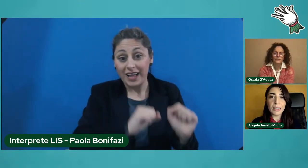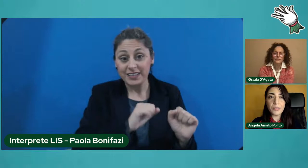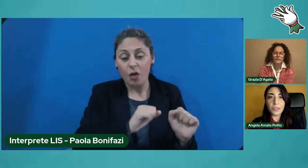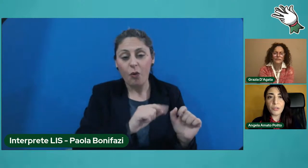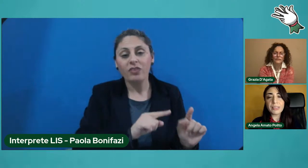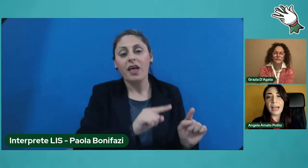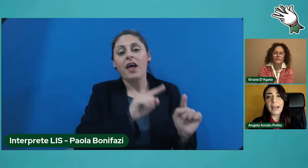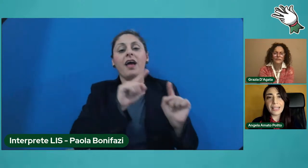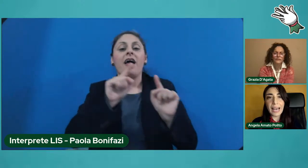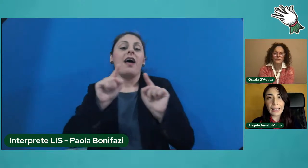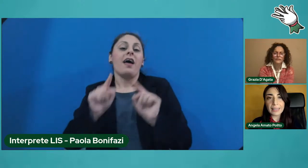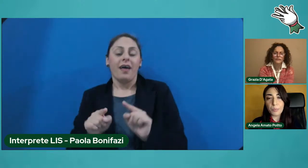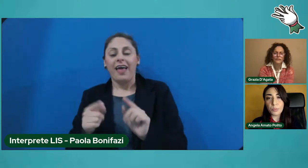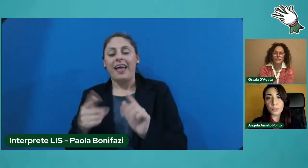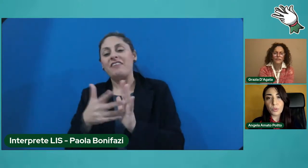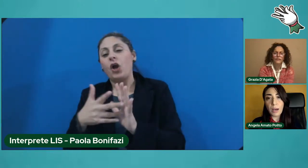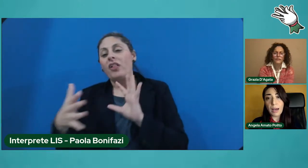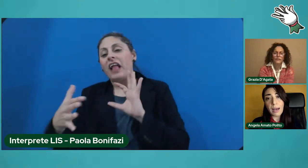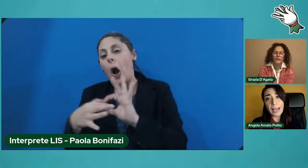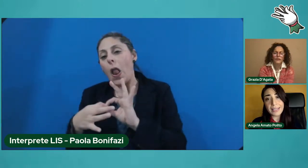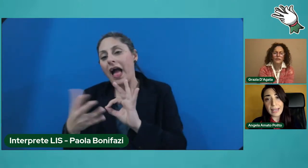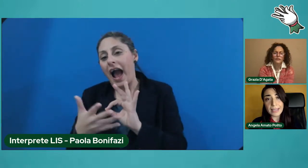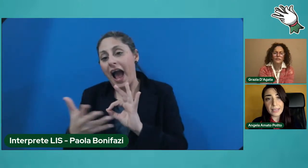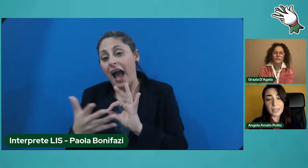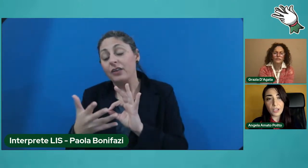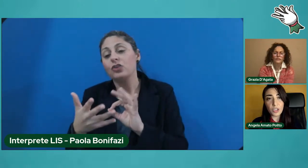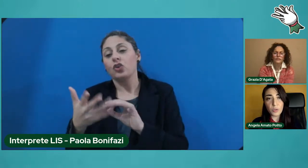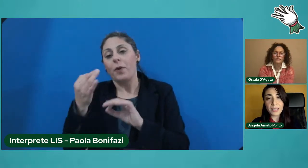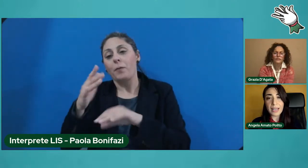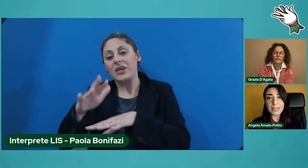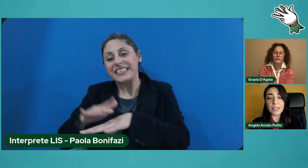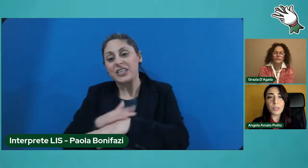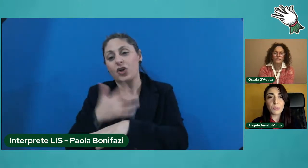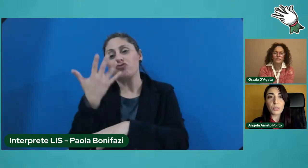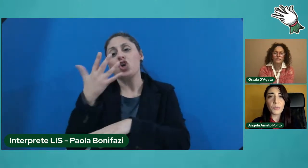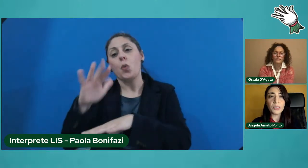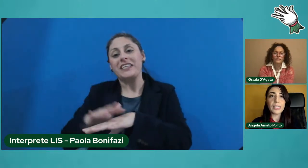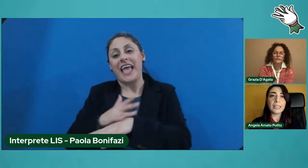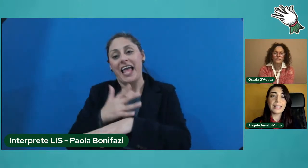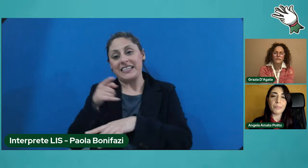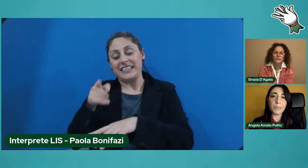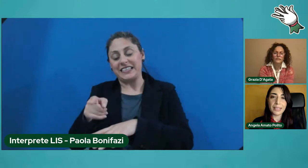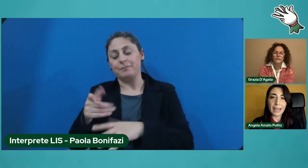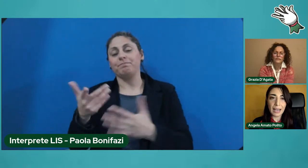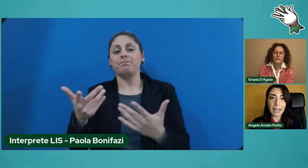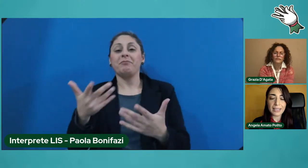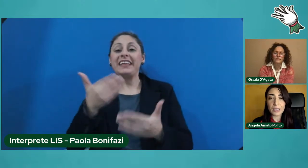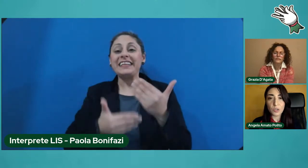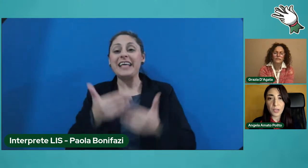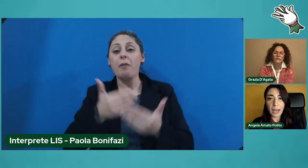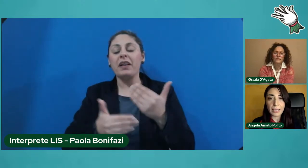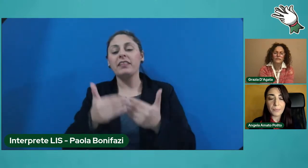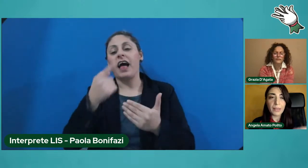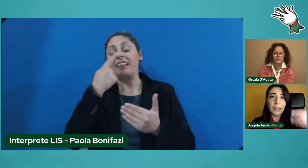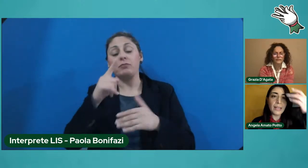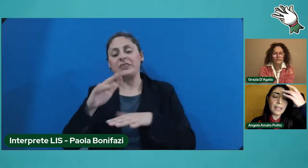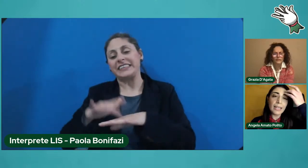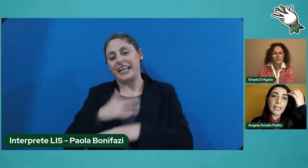di difficoltà legate appunto ai sensi, ai cinque sensi, quindi un tipo di disabilità sensoriale.